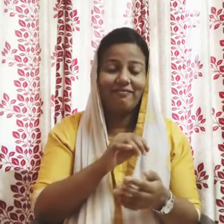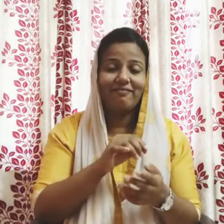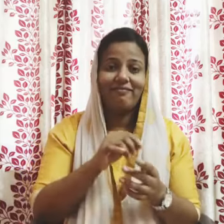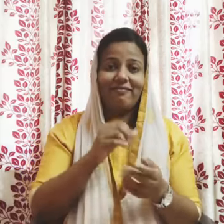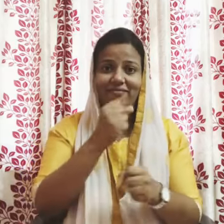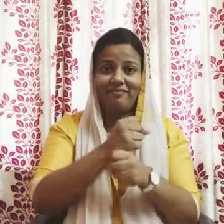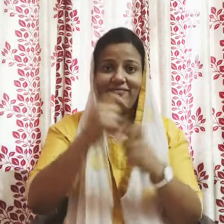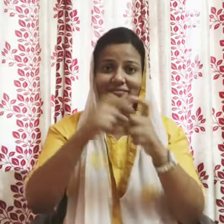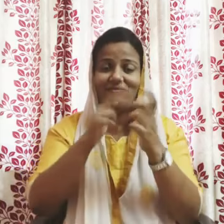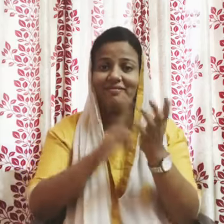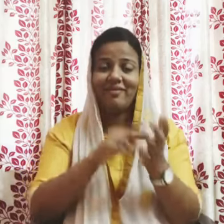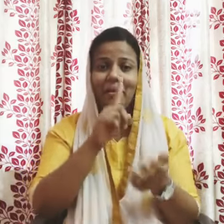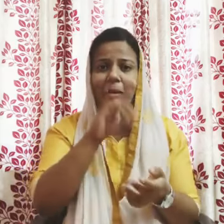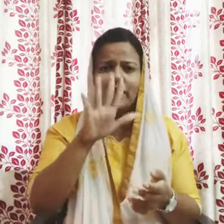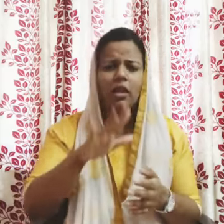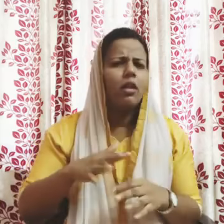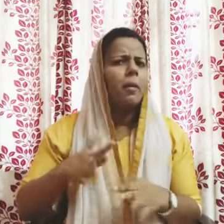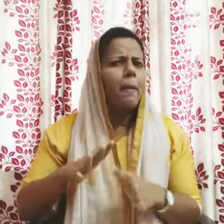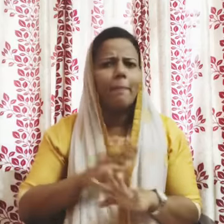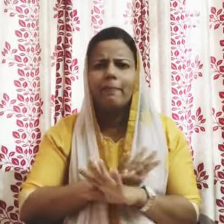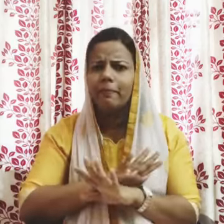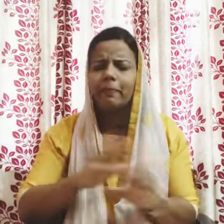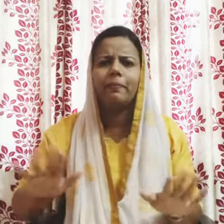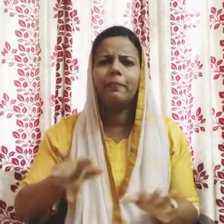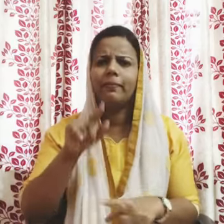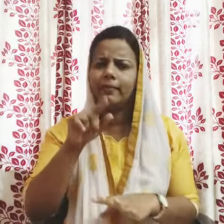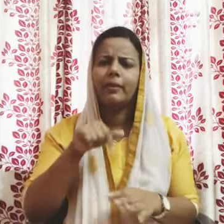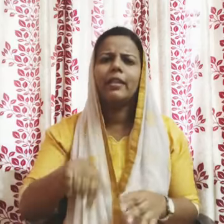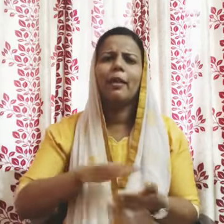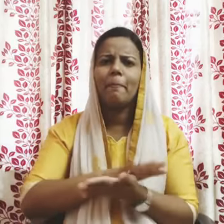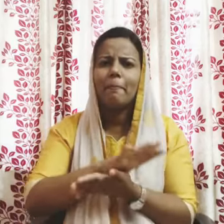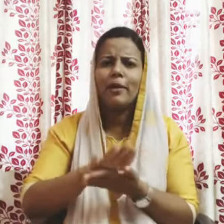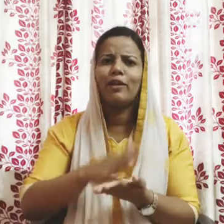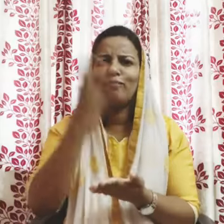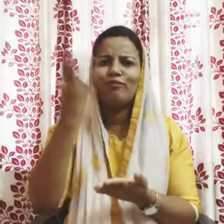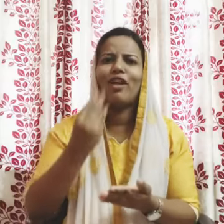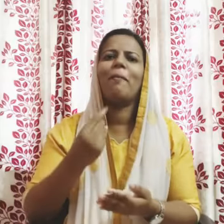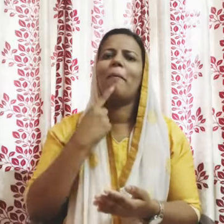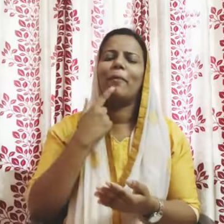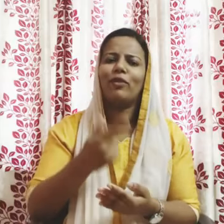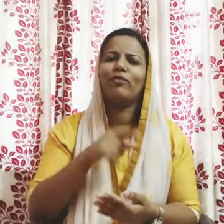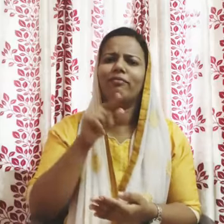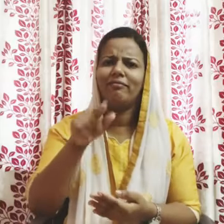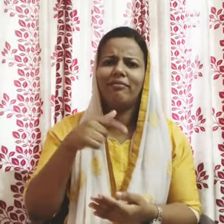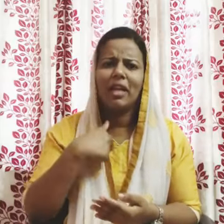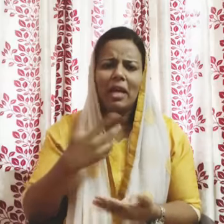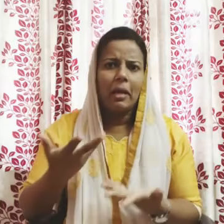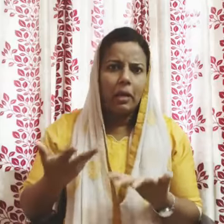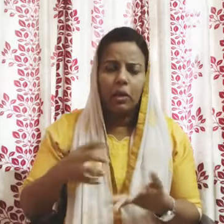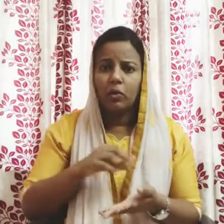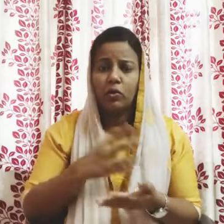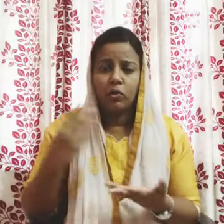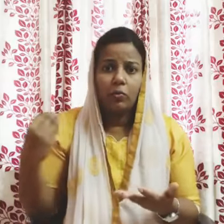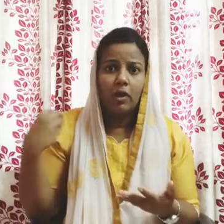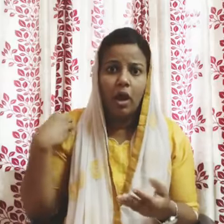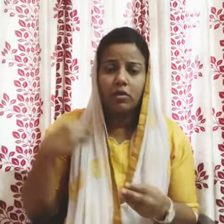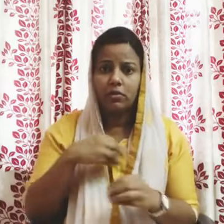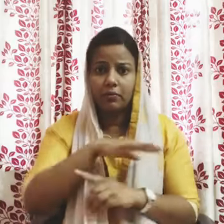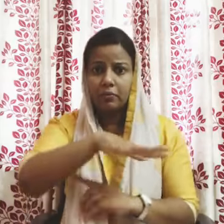നീ ഭയപ്പെടേണ്ട. പ്രിയപ്പെട്ടവരെ, ഇന്ന് പകൽക്കാലം പരിശുദ്ധാത്മാവ് നമ്മളോടും പറയുന്നു, നിങ്ങൾ ആ പ്രശ്നം കണ്ടോ, ആ സാഹചര്യം